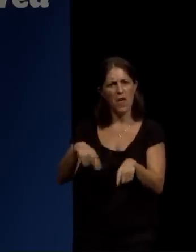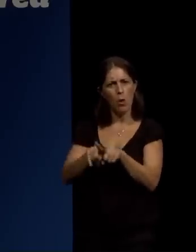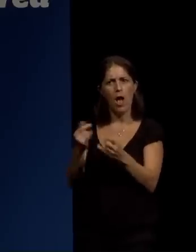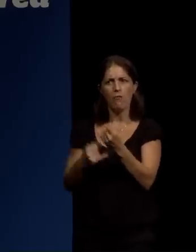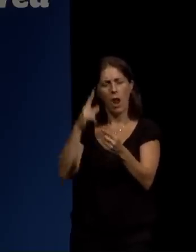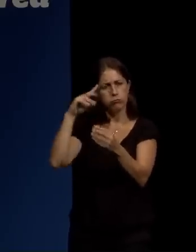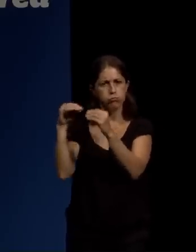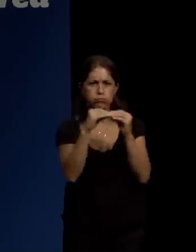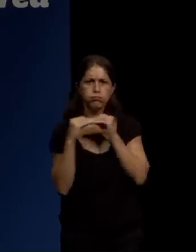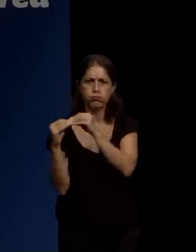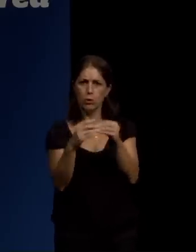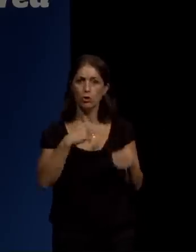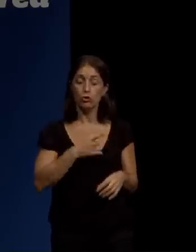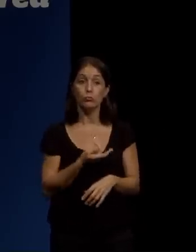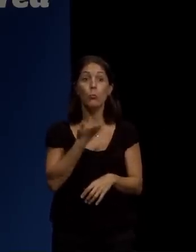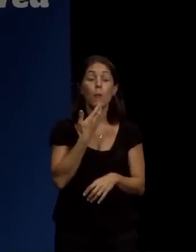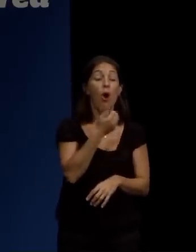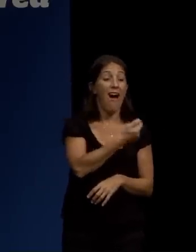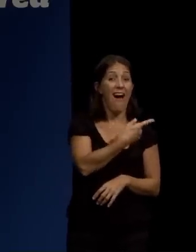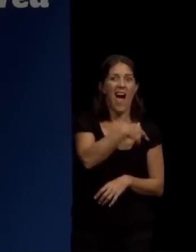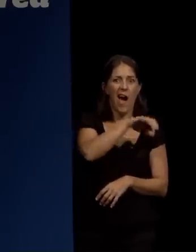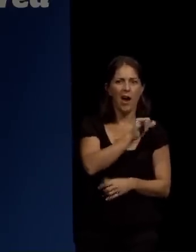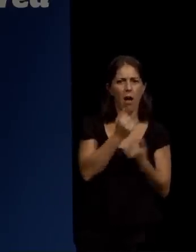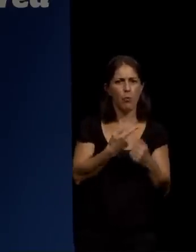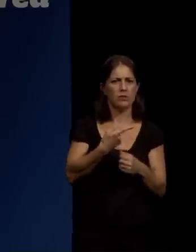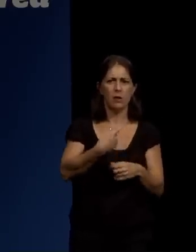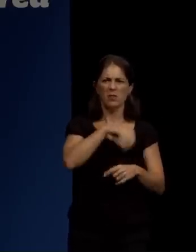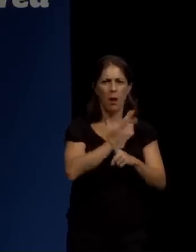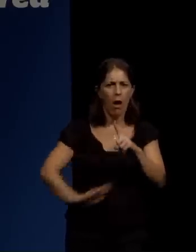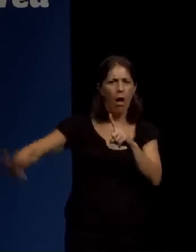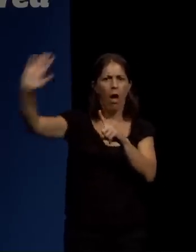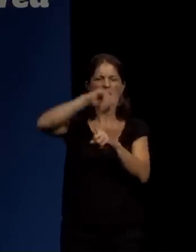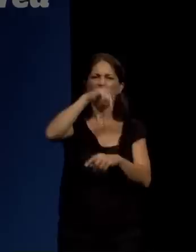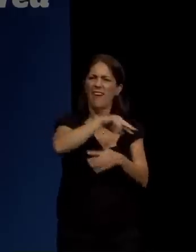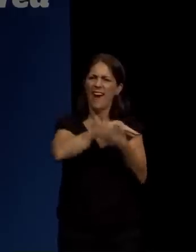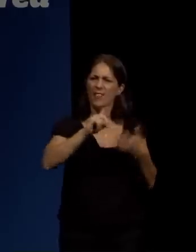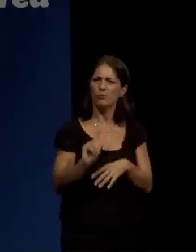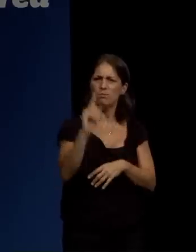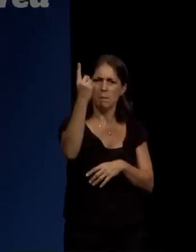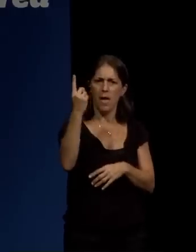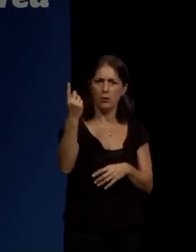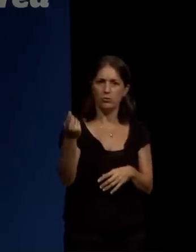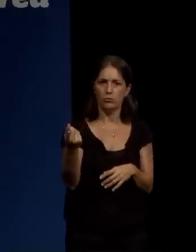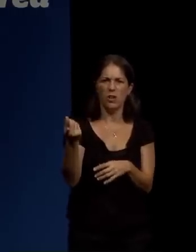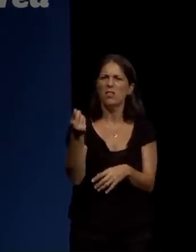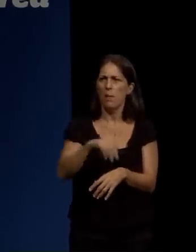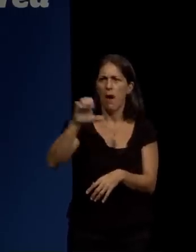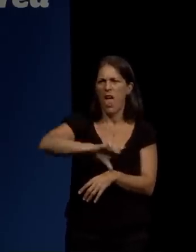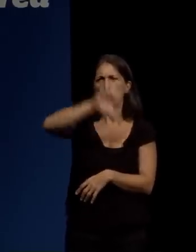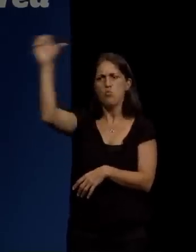acordo? Ague foi un precedente a nivel do Estado español, fomos pioneiros en Galicia a nivel do Estado e un dos pioneiros a nivel de